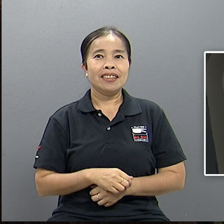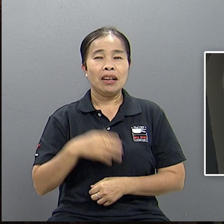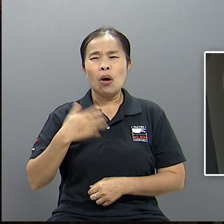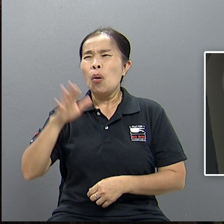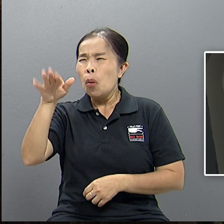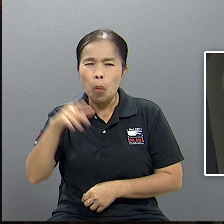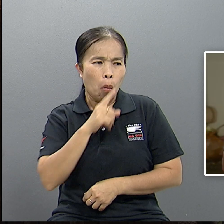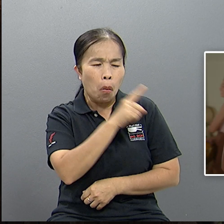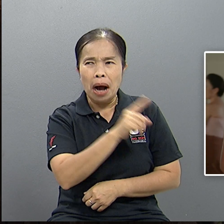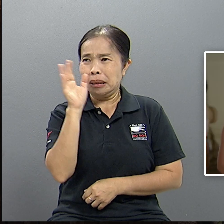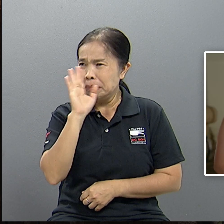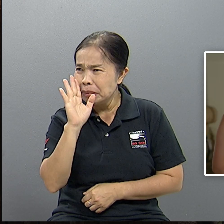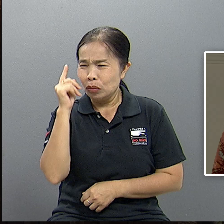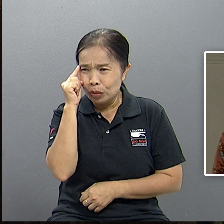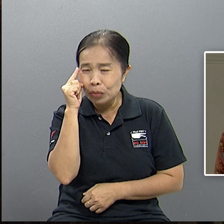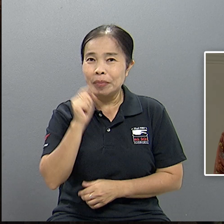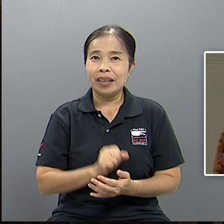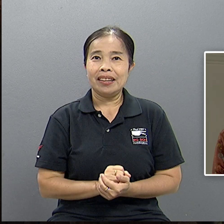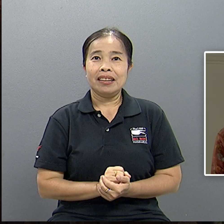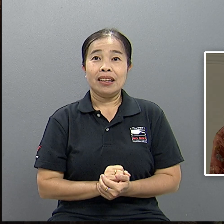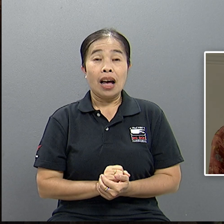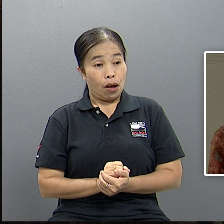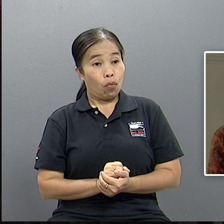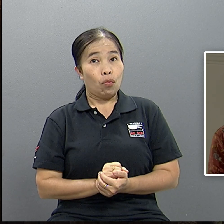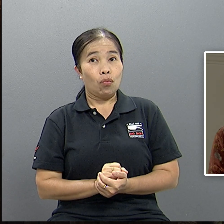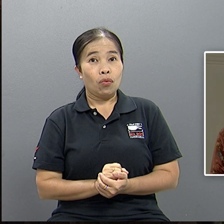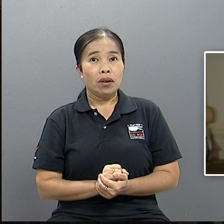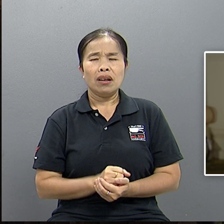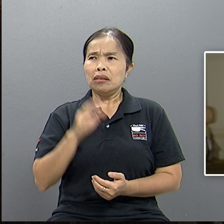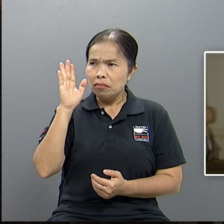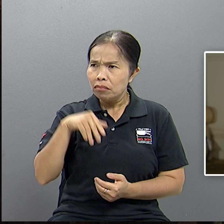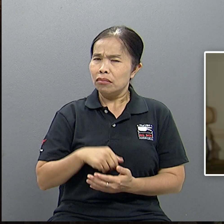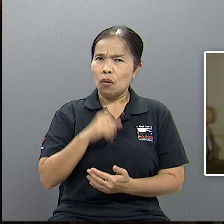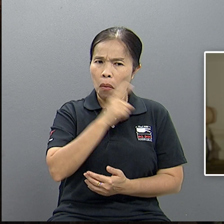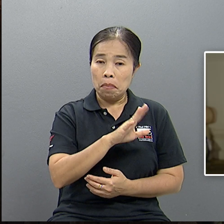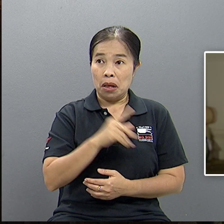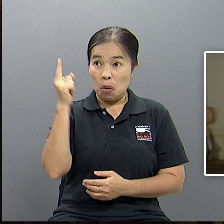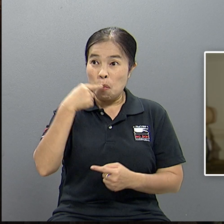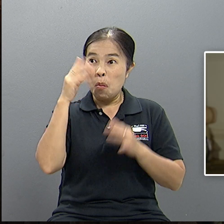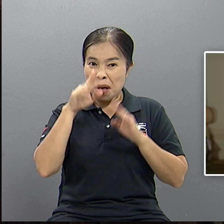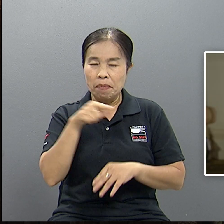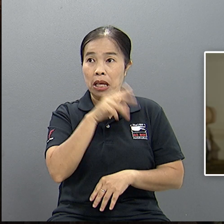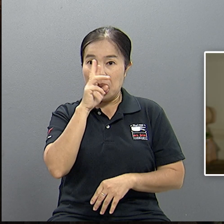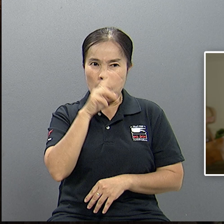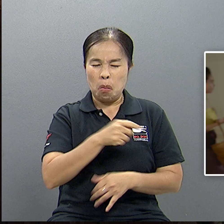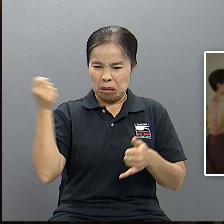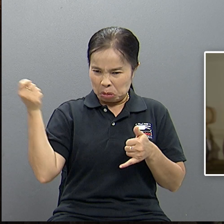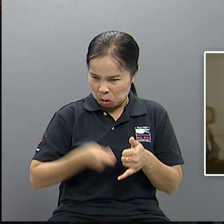ดกับคุณข้าหลวงแบบนี้ได้ยังไง นั่นสิพูดแบบนี้ระวังโดนโทษหนัก